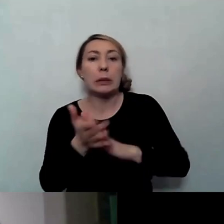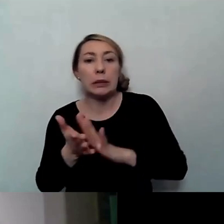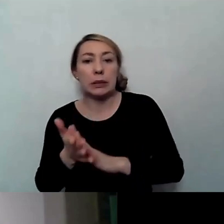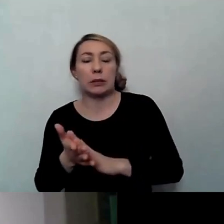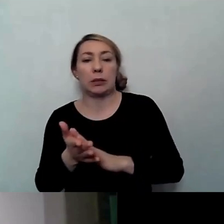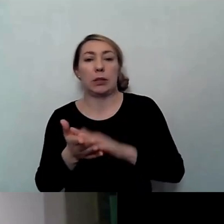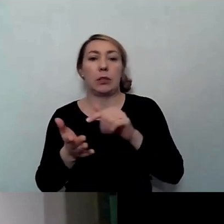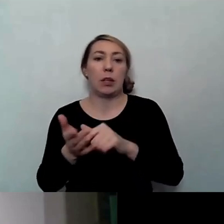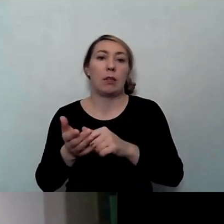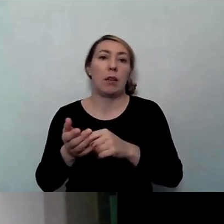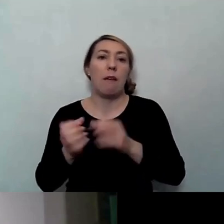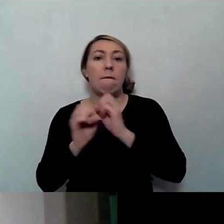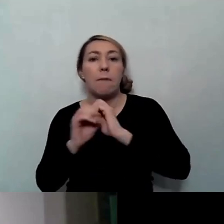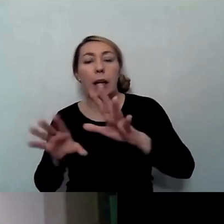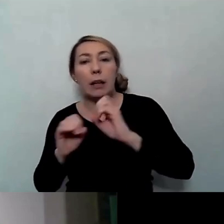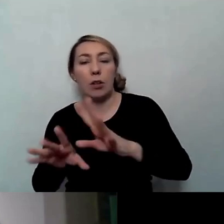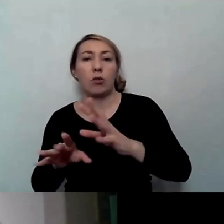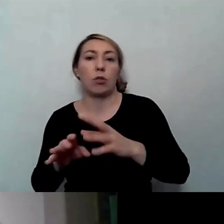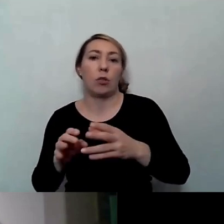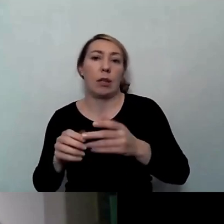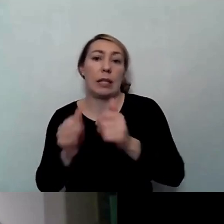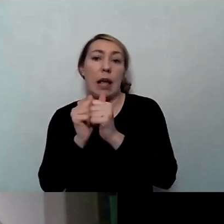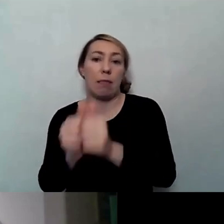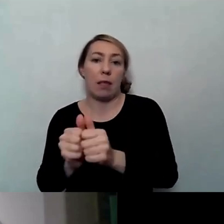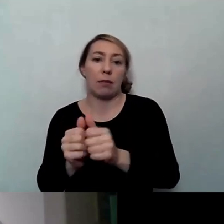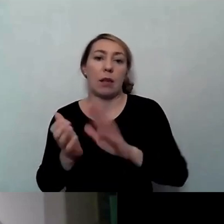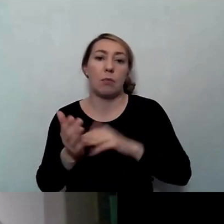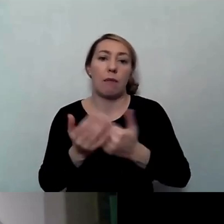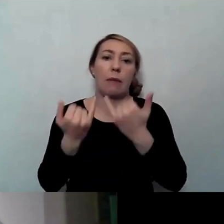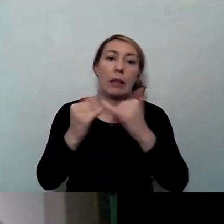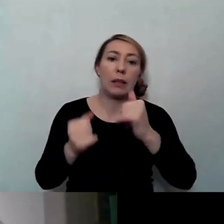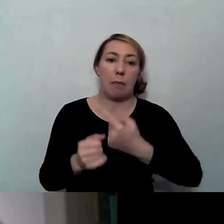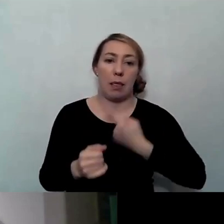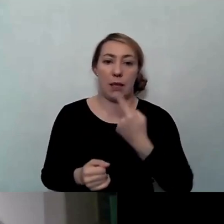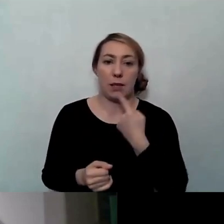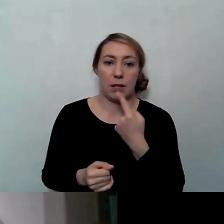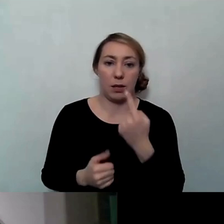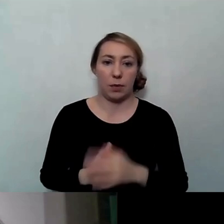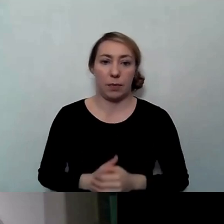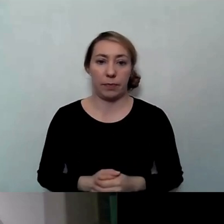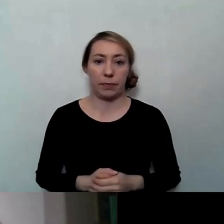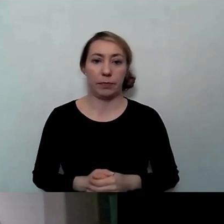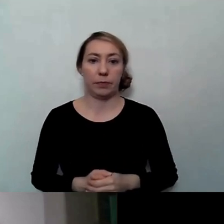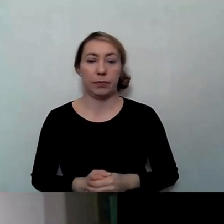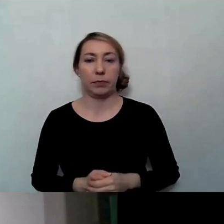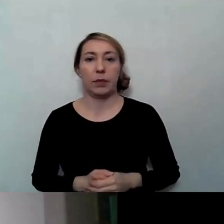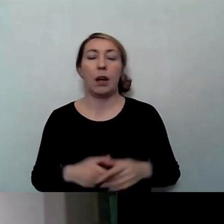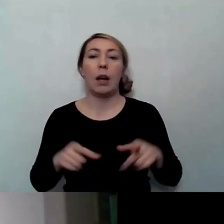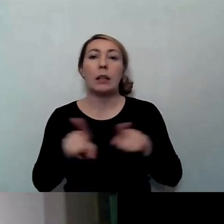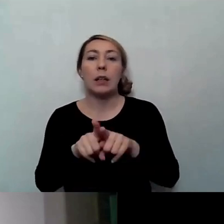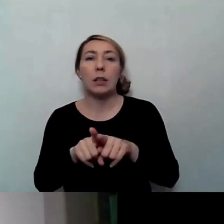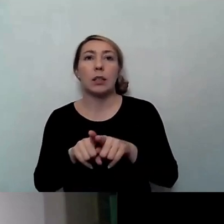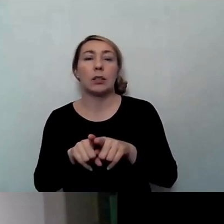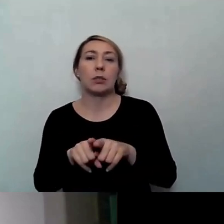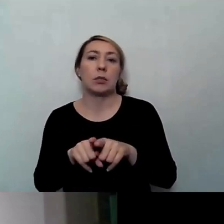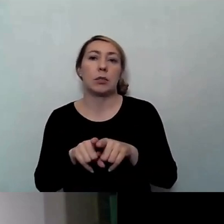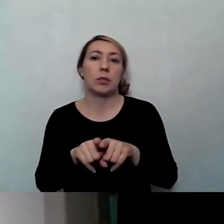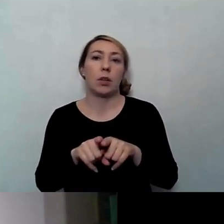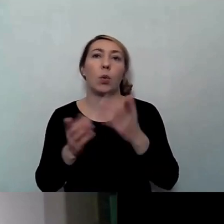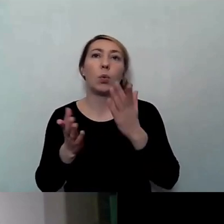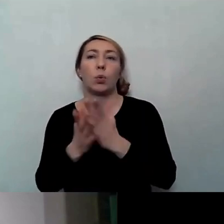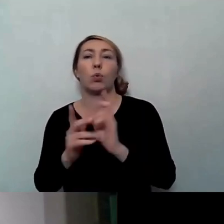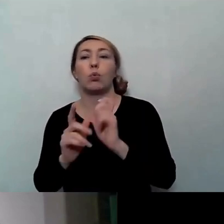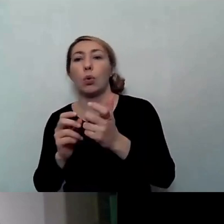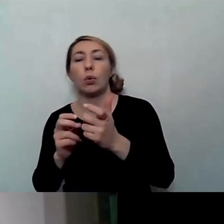do danego zadania w jakimś języku, na przykład języku polskim pisanym. No i też ustalenia, które są już